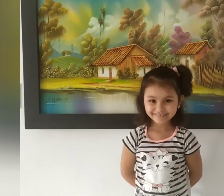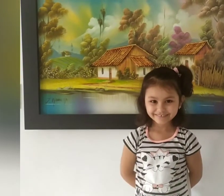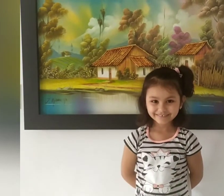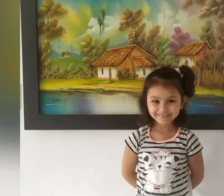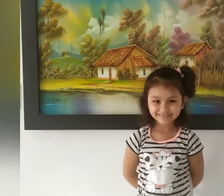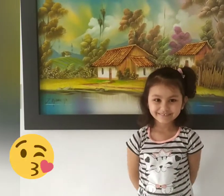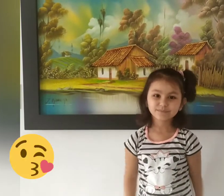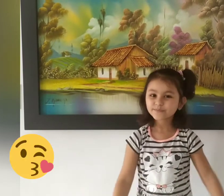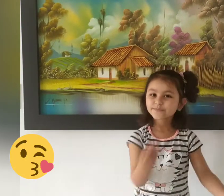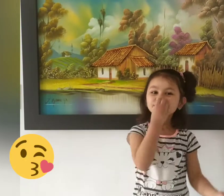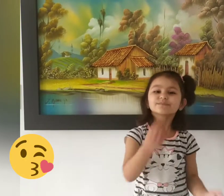Miren.